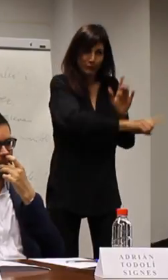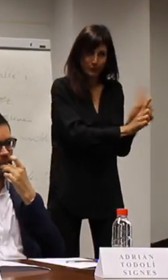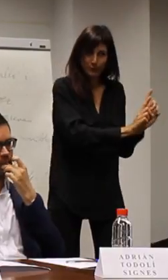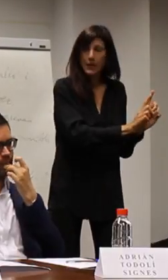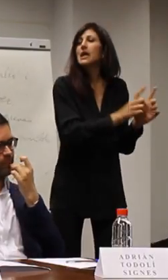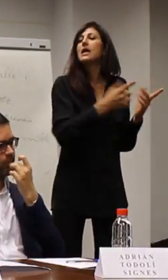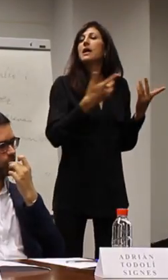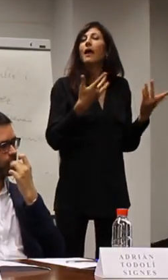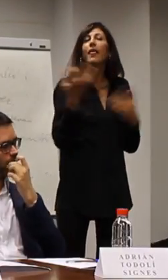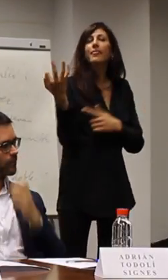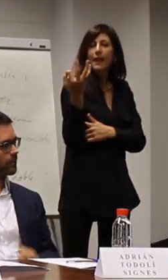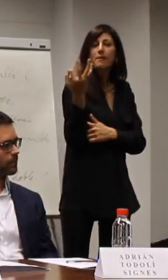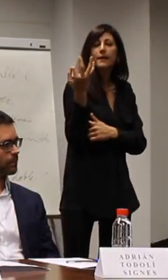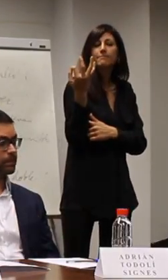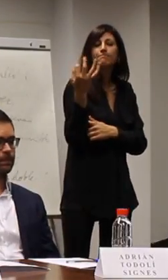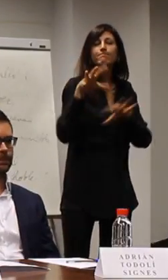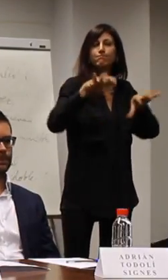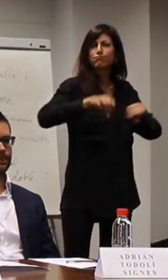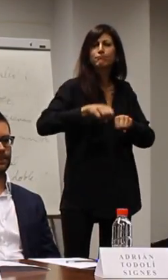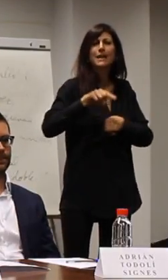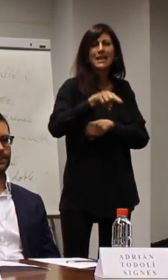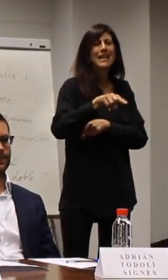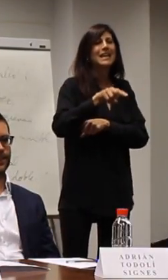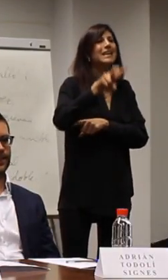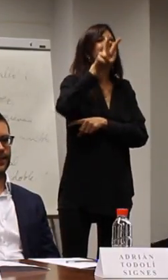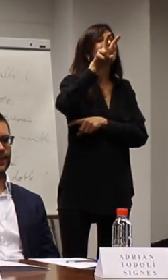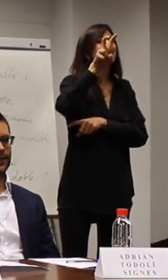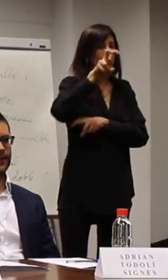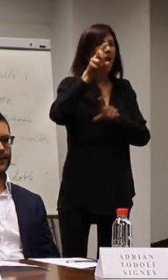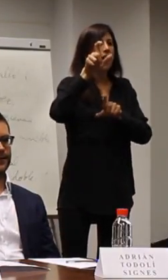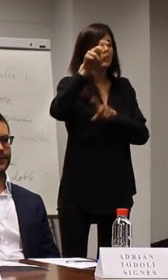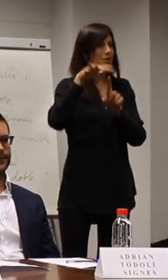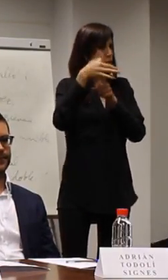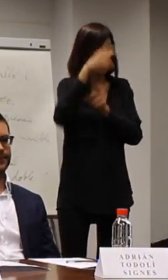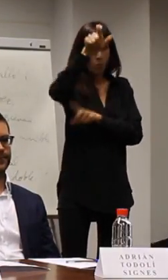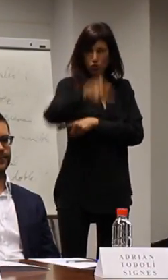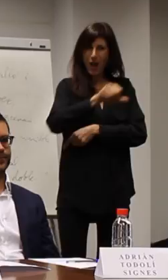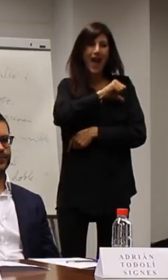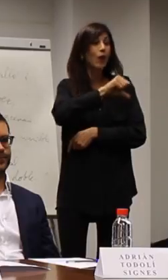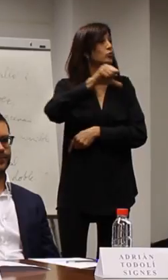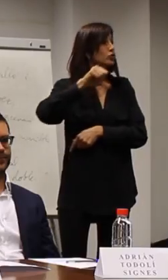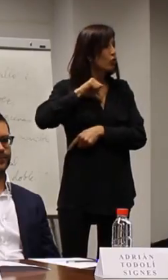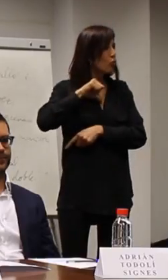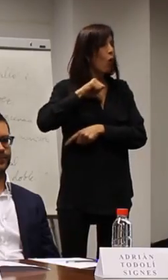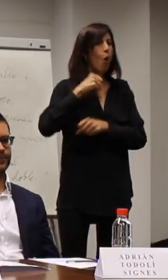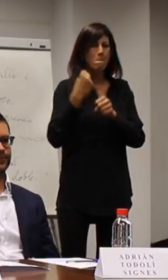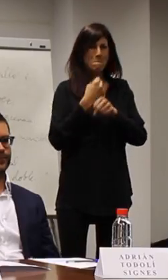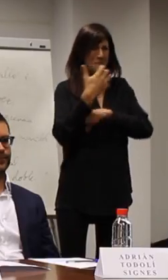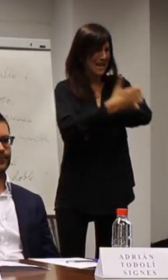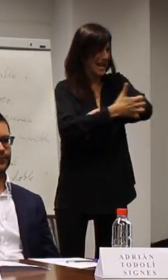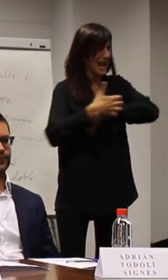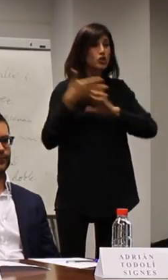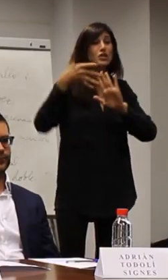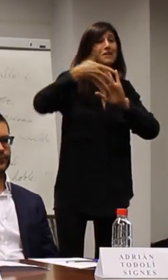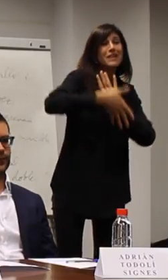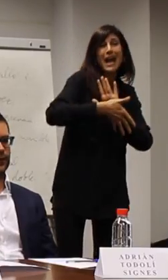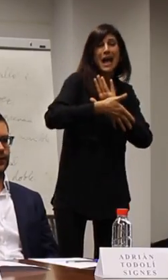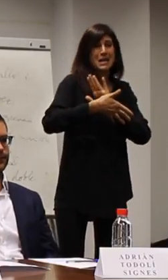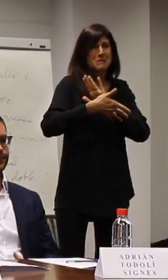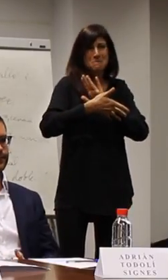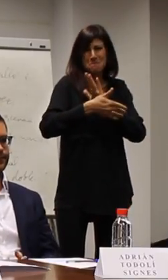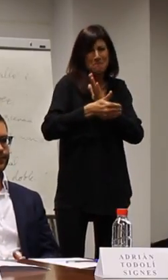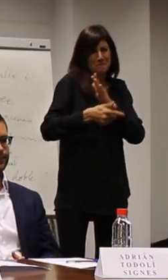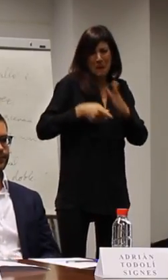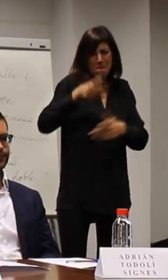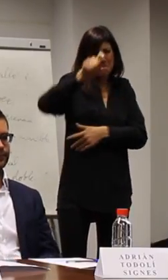que sí tenemos que abordar es el problema del autónomo precario, que se da en estos sectores, pero también en otros. Es decir, aquel autónomo que no llega a fin de mes con un salario